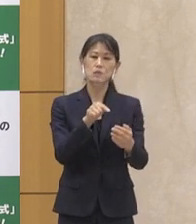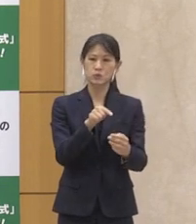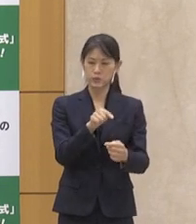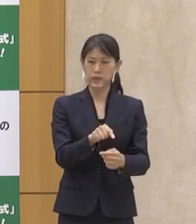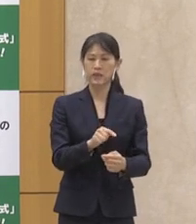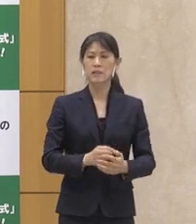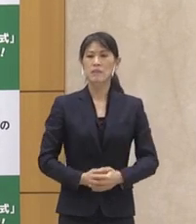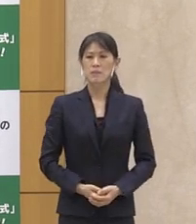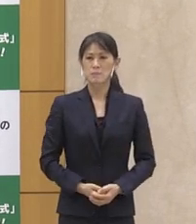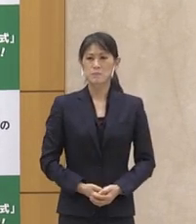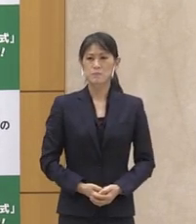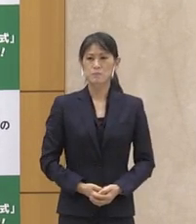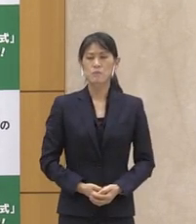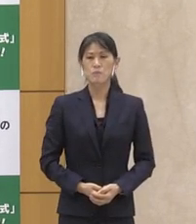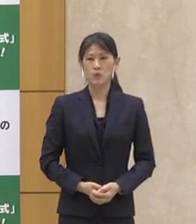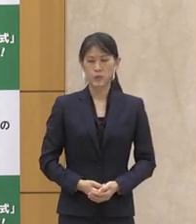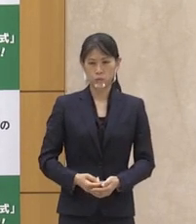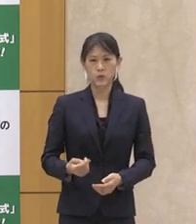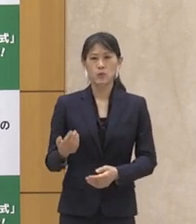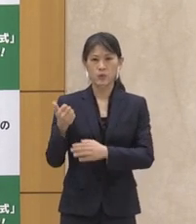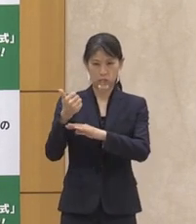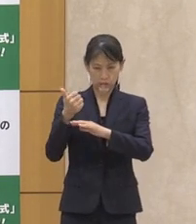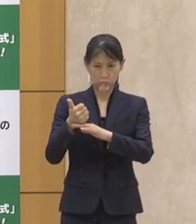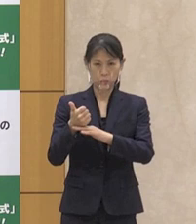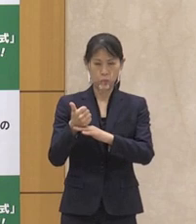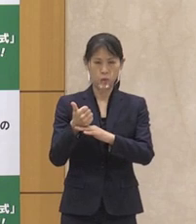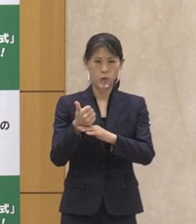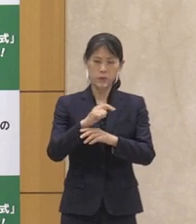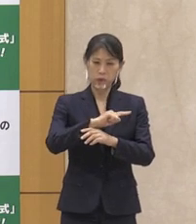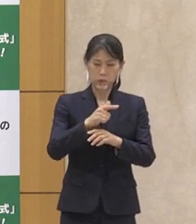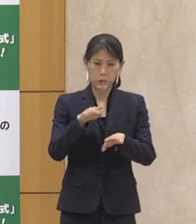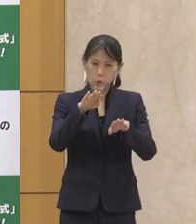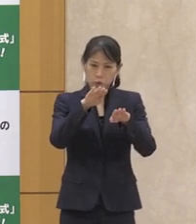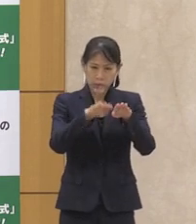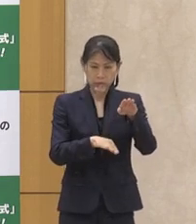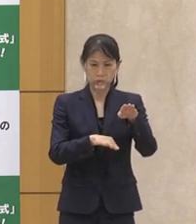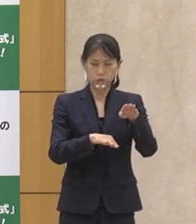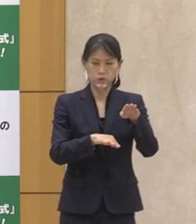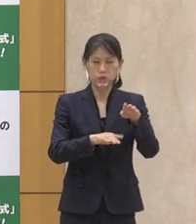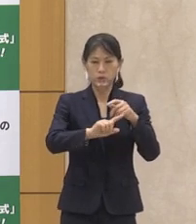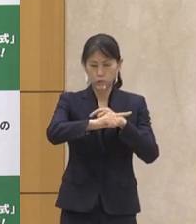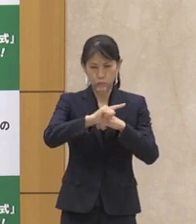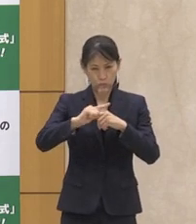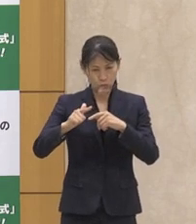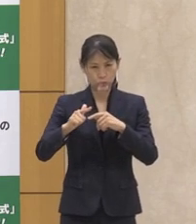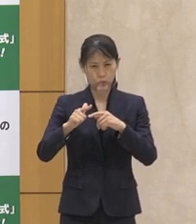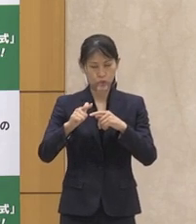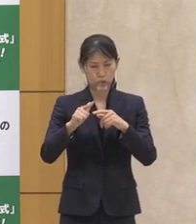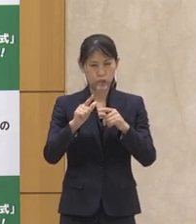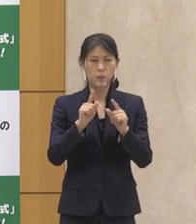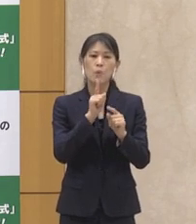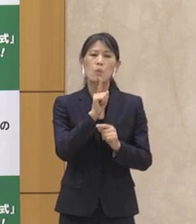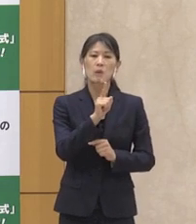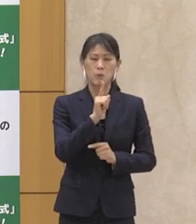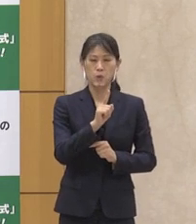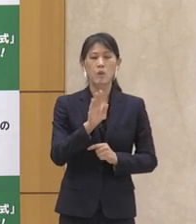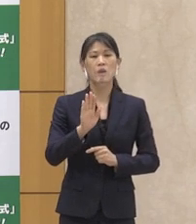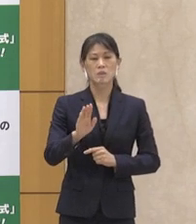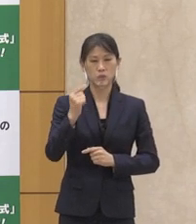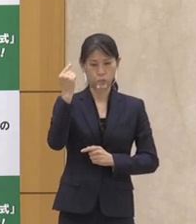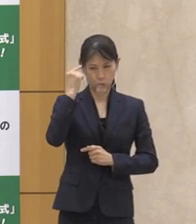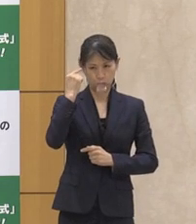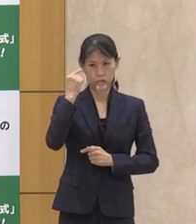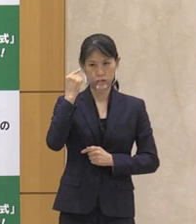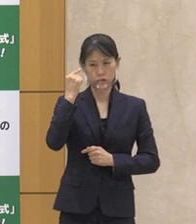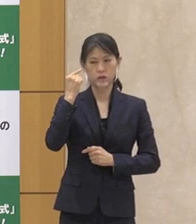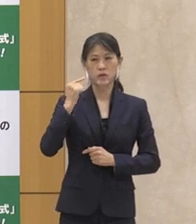知事もですね、これまでまあこの差別偏見に関していろんなところでコメントされる機会があったかと思うんですが、今回はこのような形で県